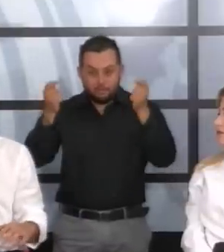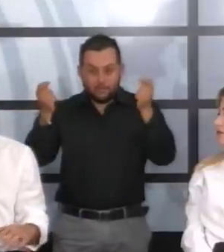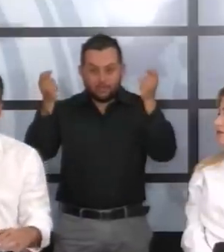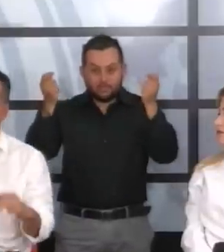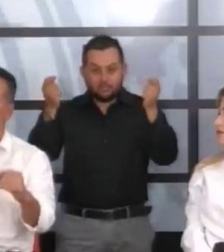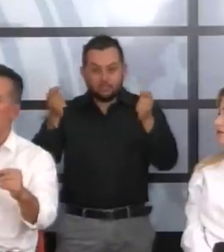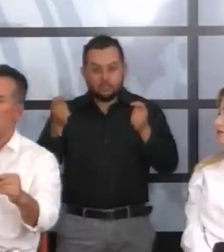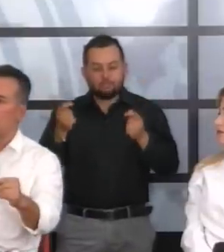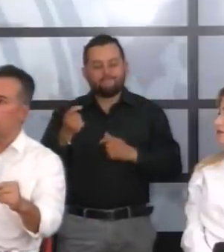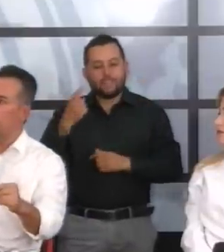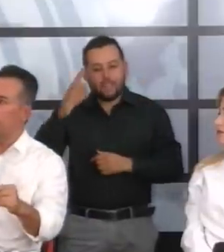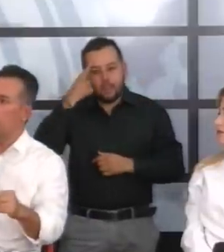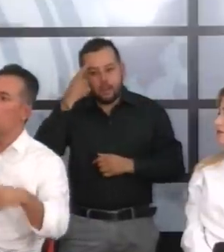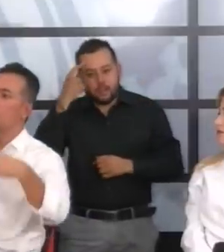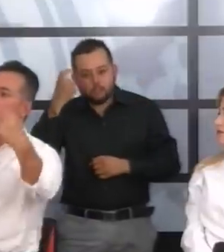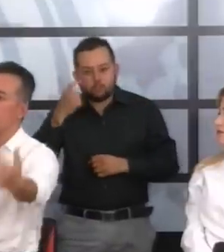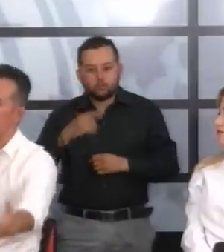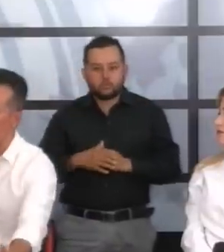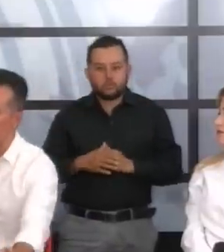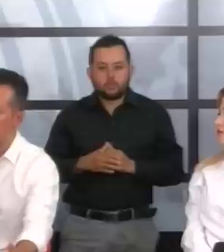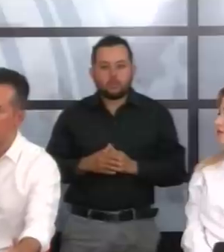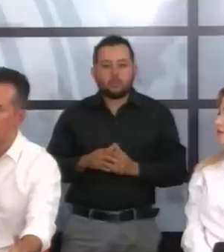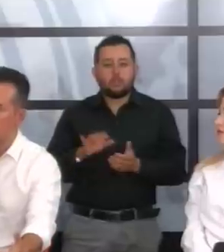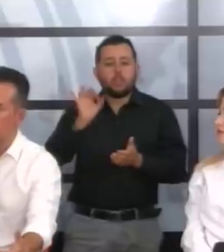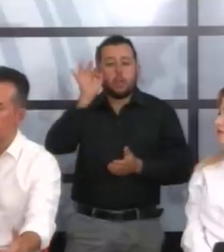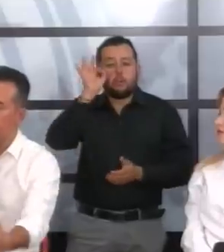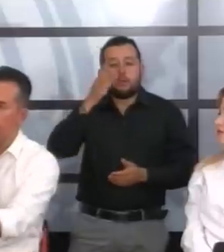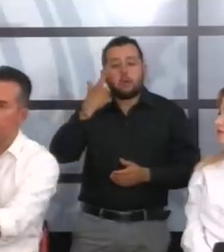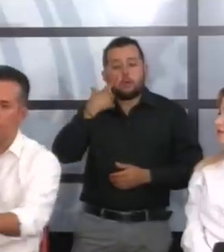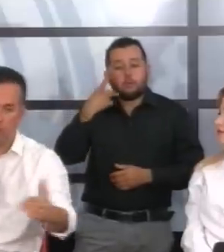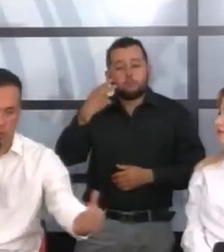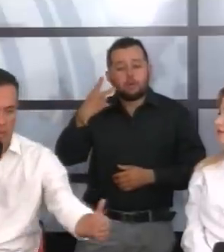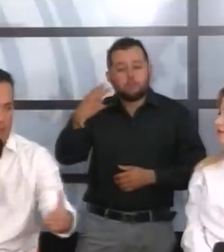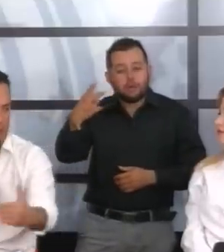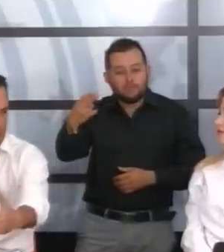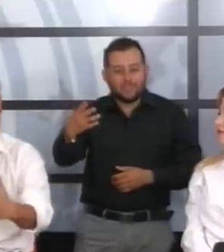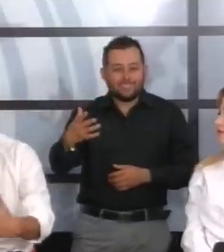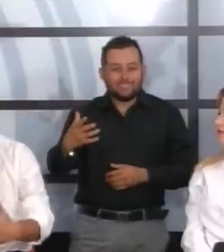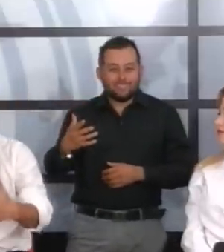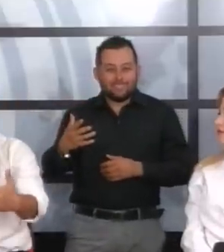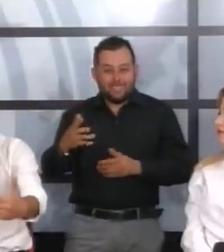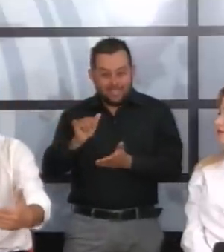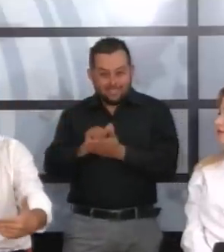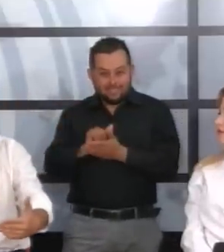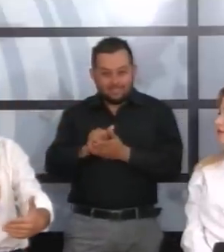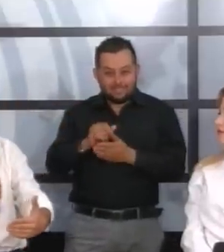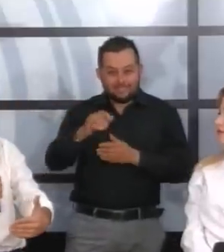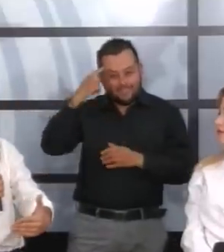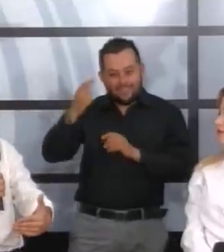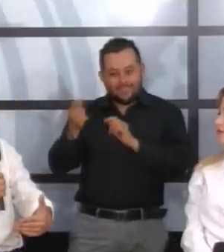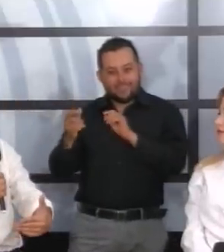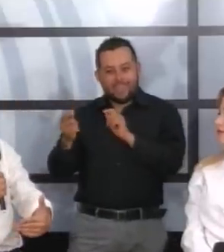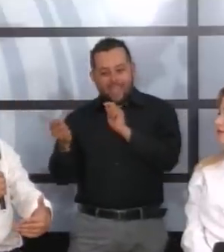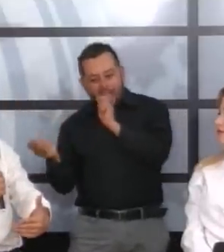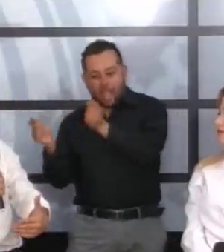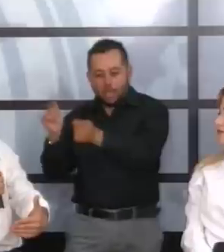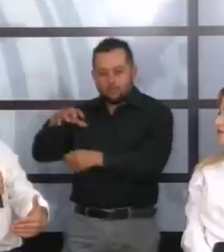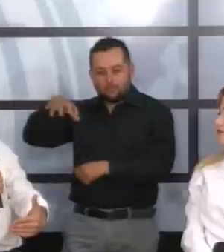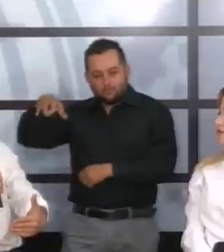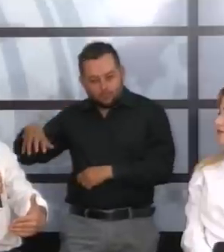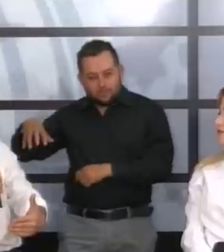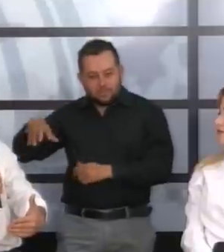teníamos el riesgo de que el continuismo, dada la división que había de este lado del cambio, que el